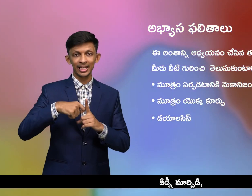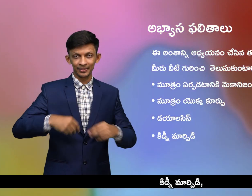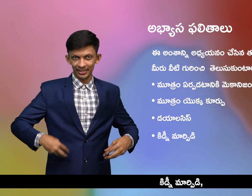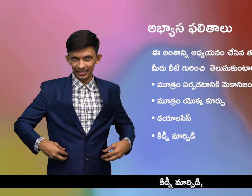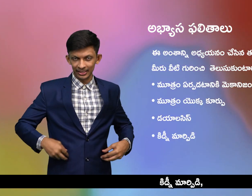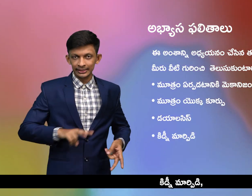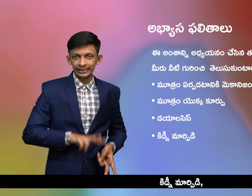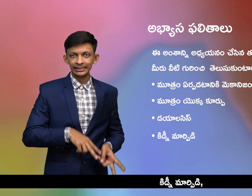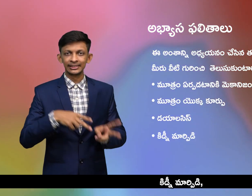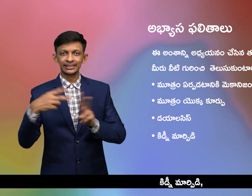కిడ్నీ మార్పిడి,